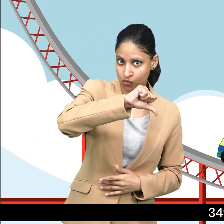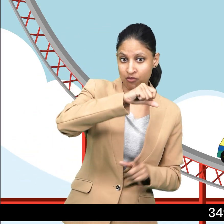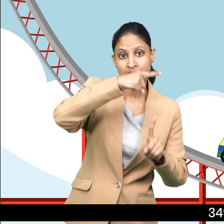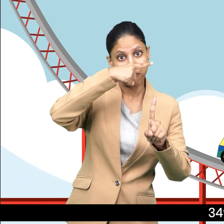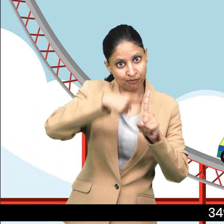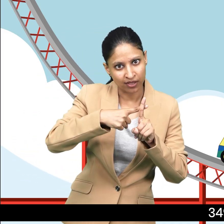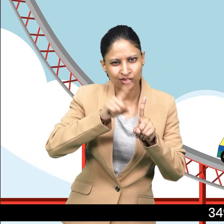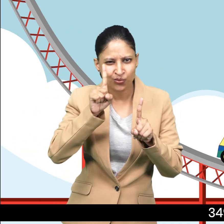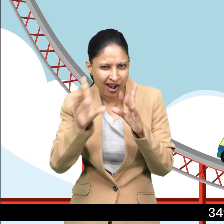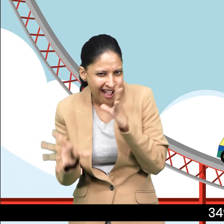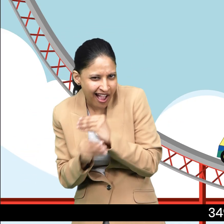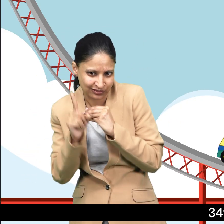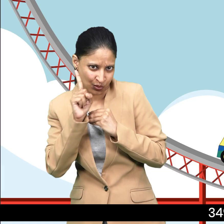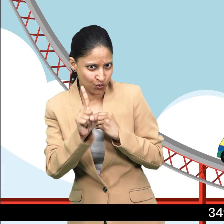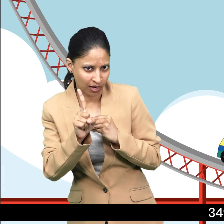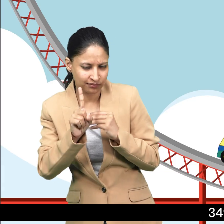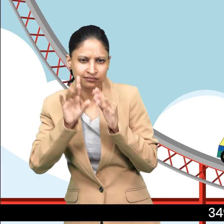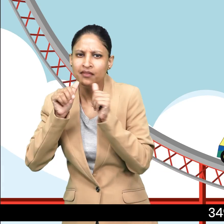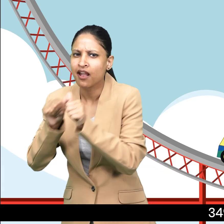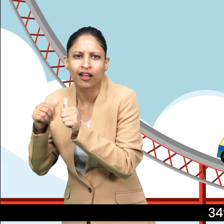349 अधिक 1 बरोबर 350.